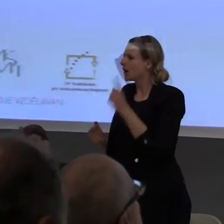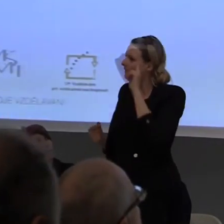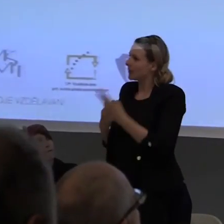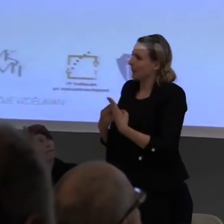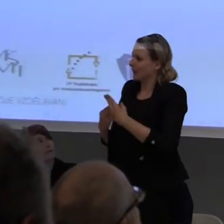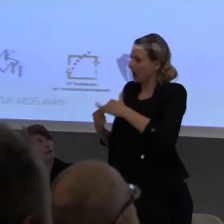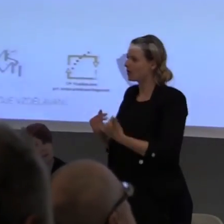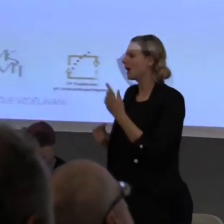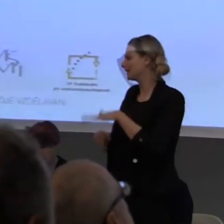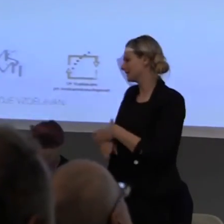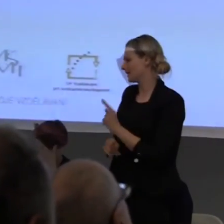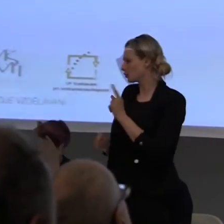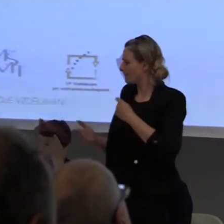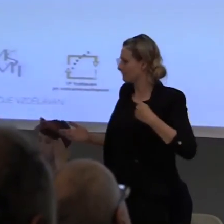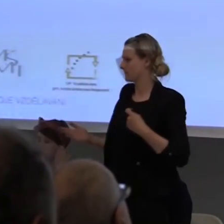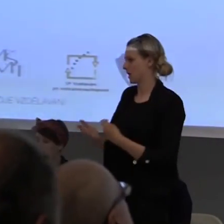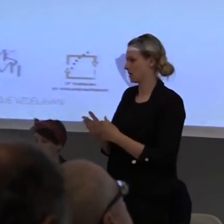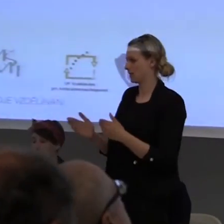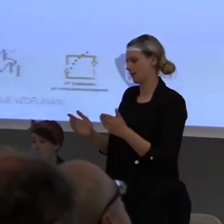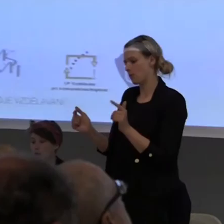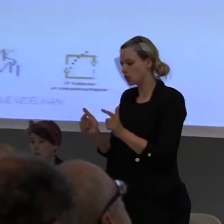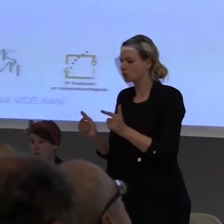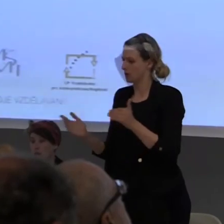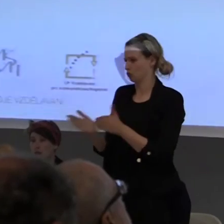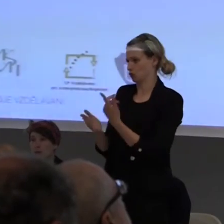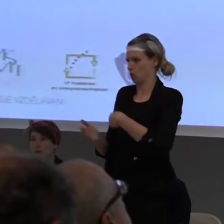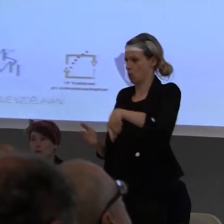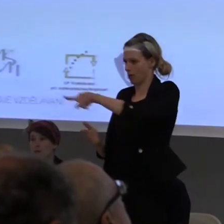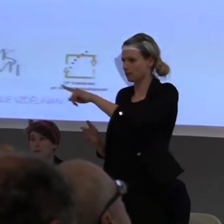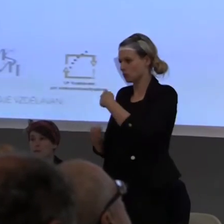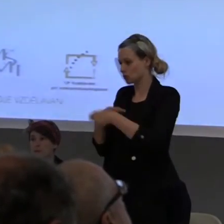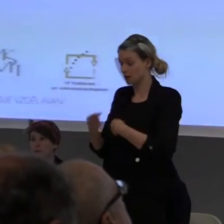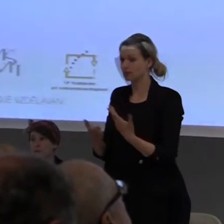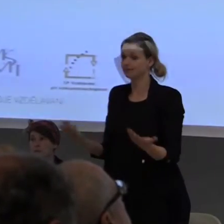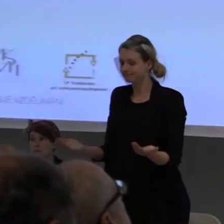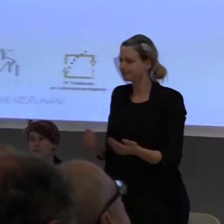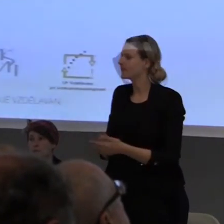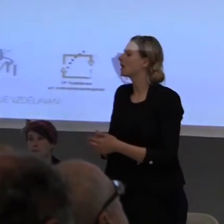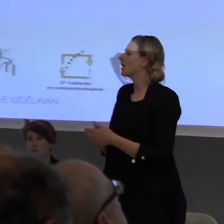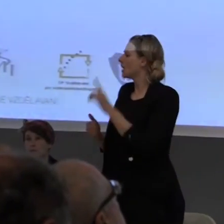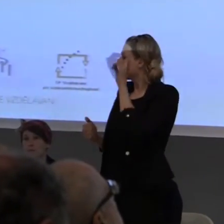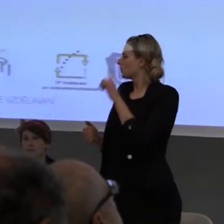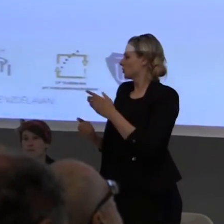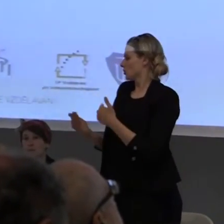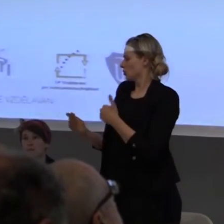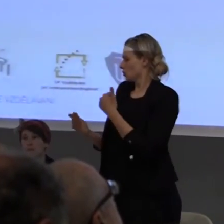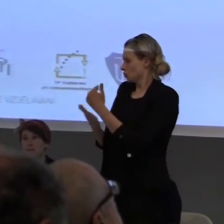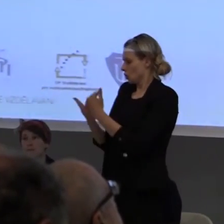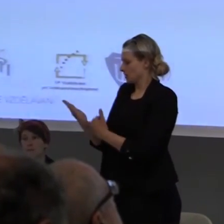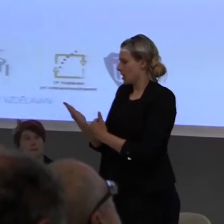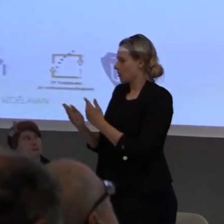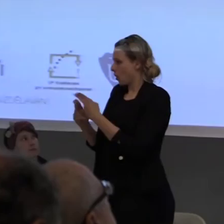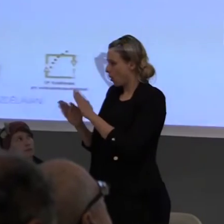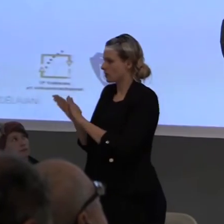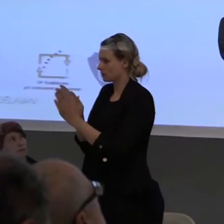Náš projekt byl realizován v době, kdy probíhala diskuze o podobě novely školského zákona, nějakým způsobem byla